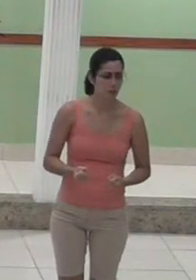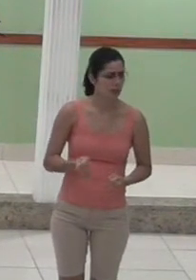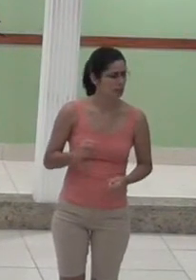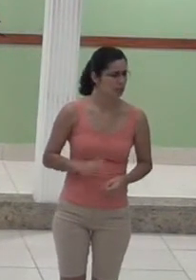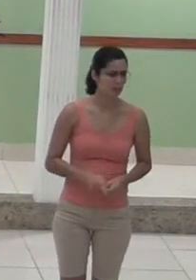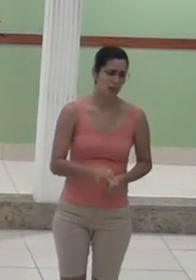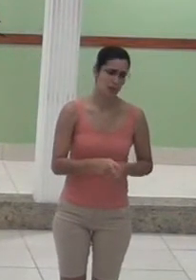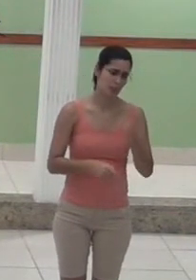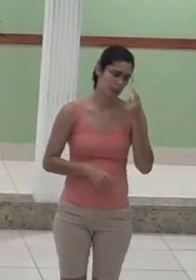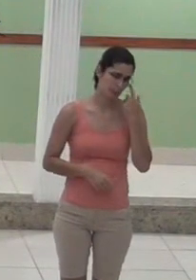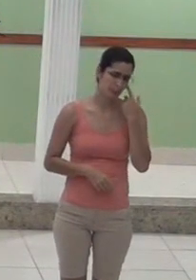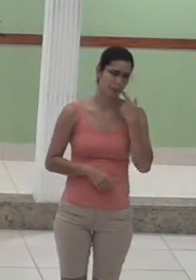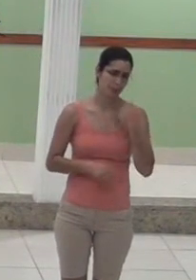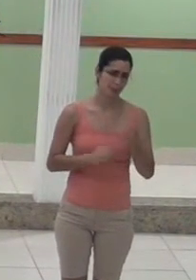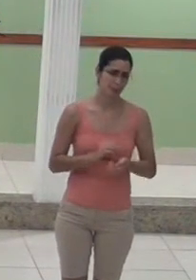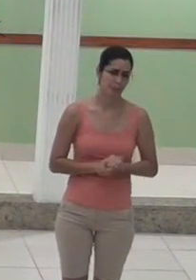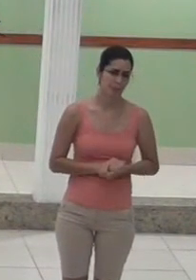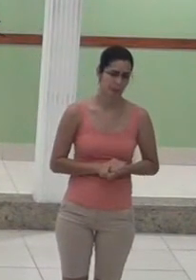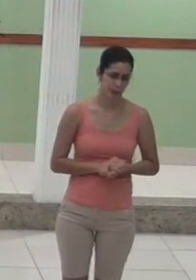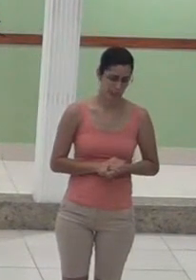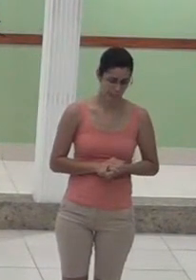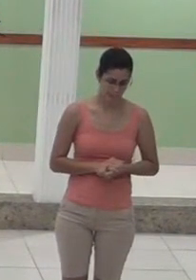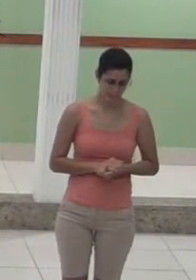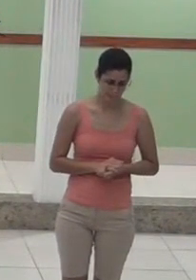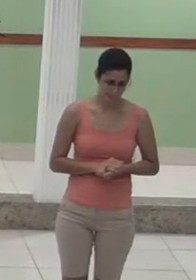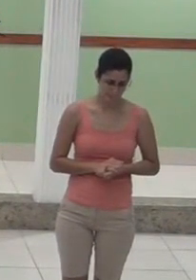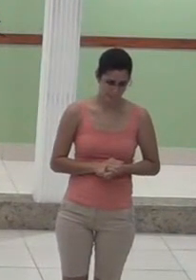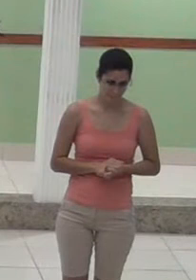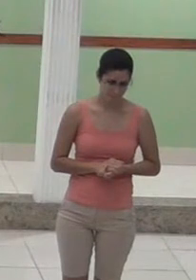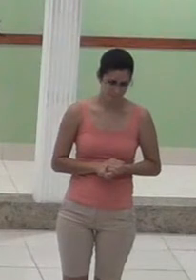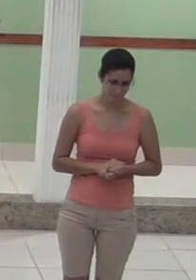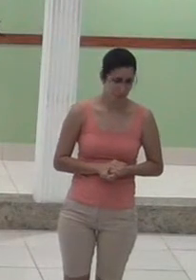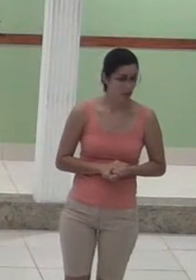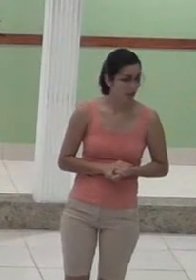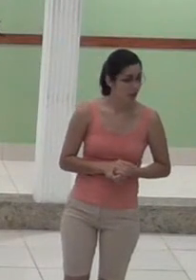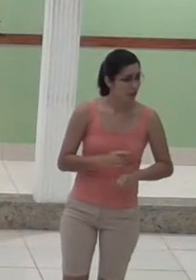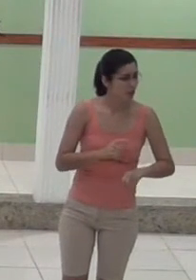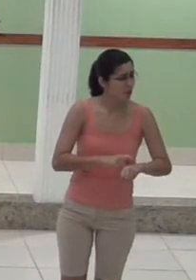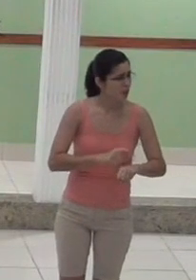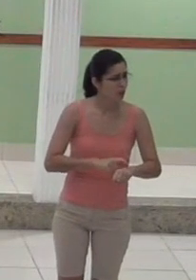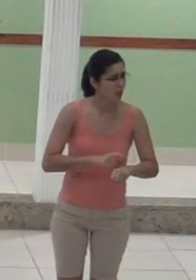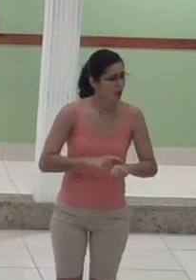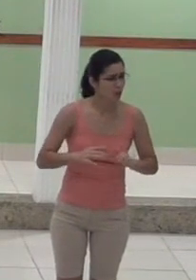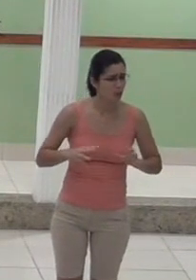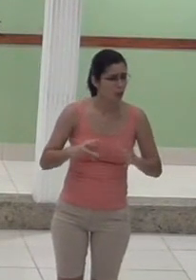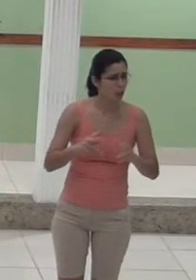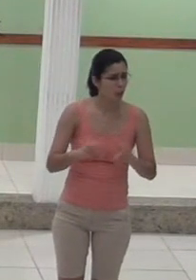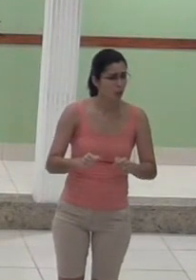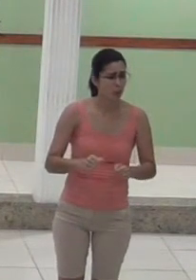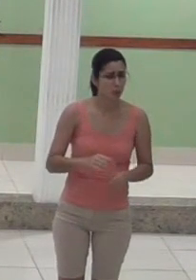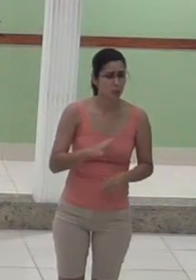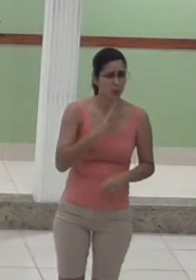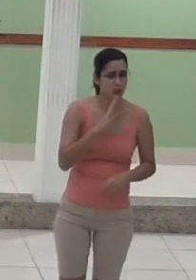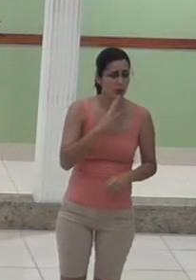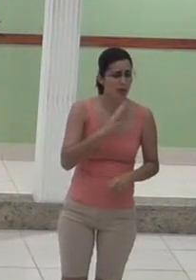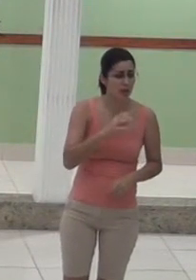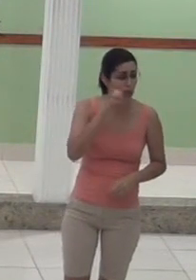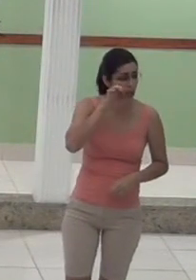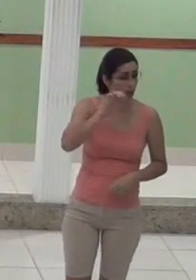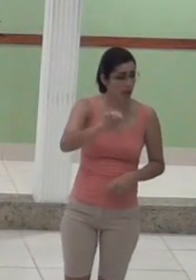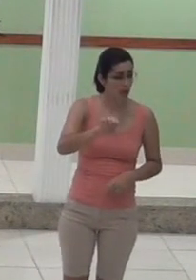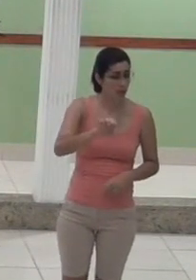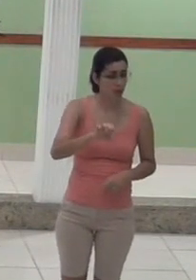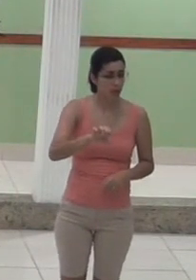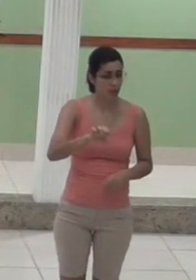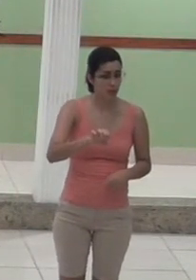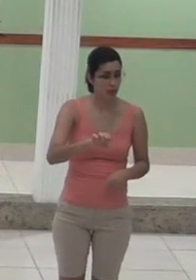é uma passagem que não poderia ser outra nesta hora, que todos conhecem. Está lá em Eclesiastes 3, o verso 1, que